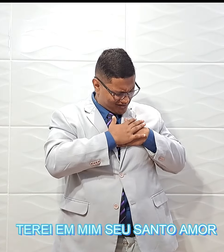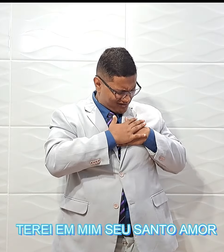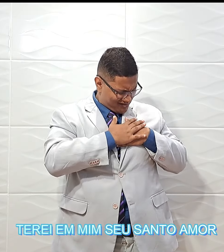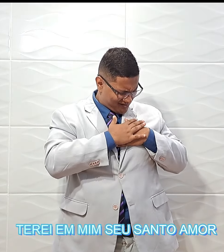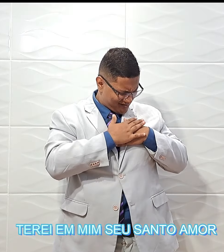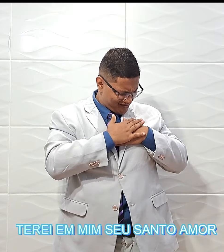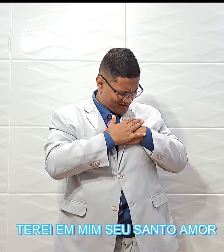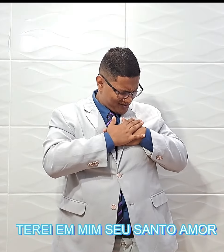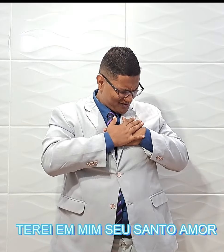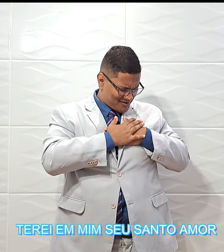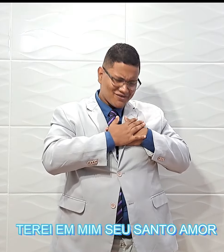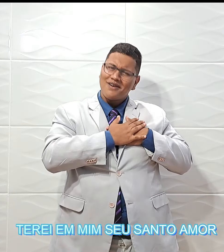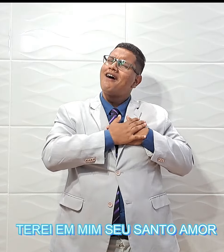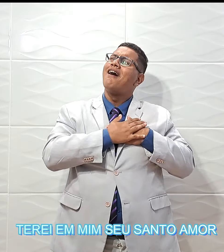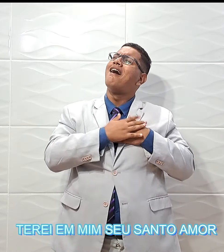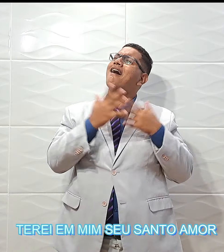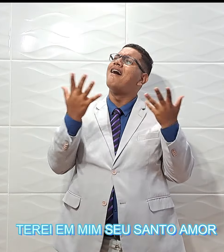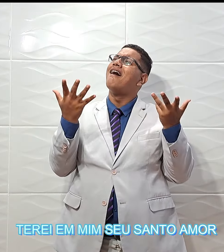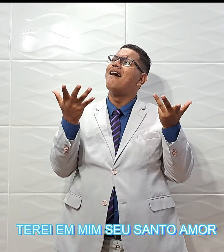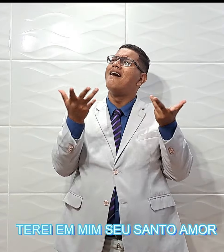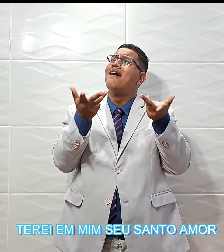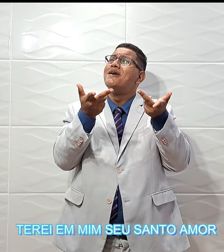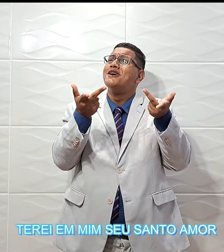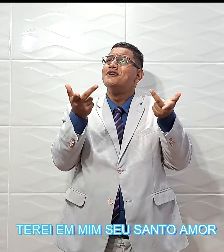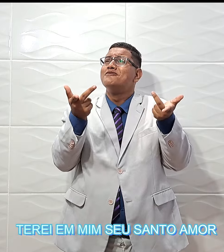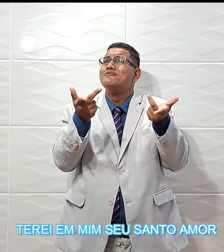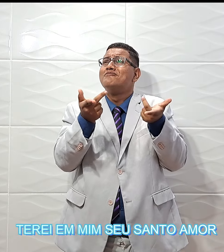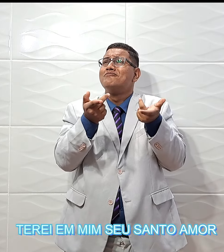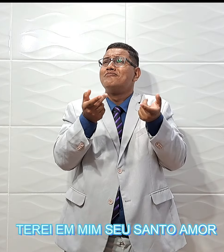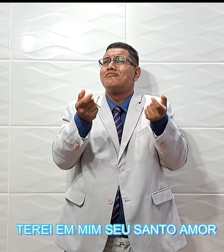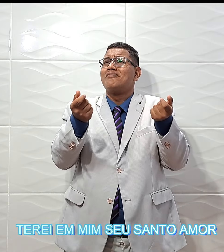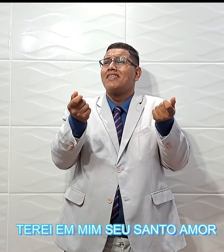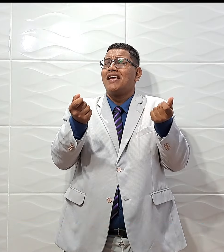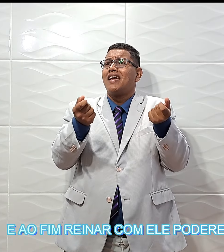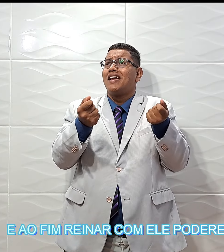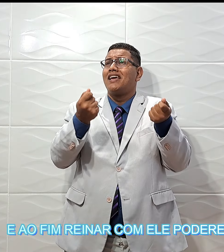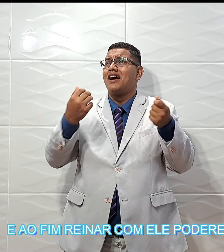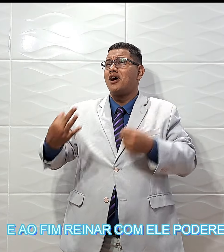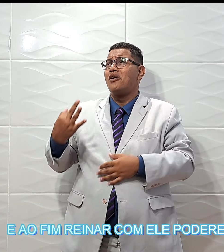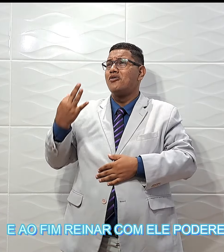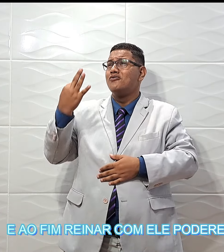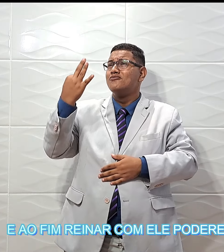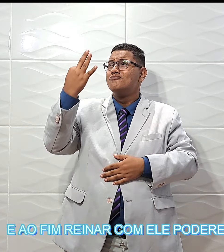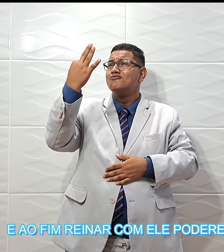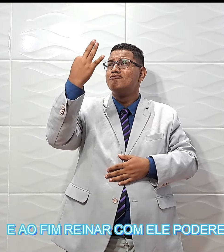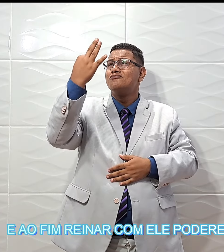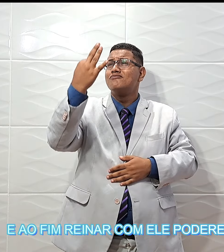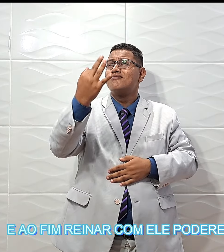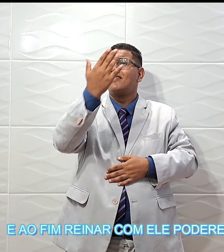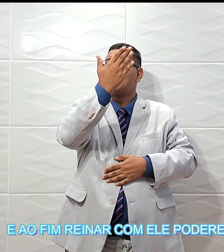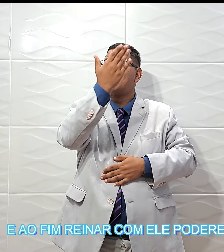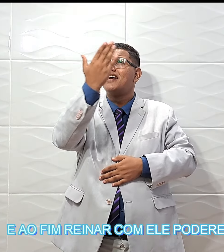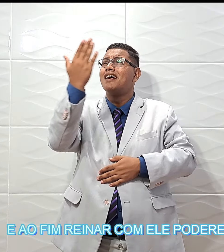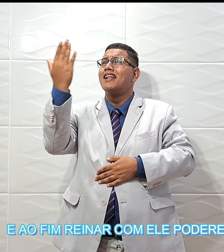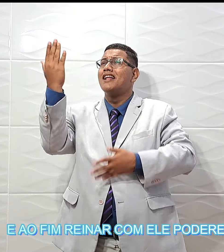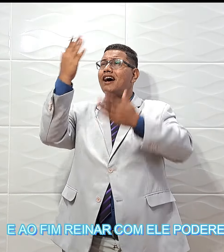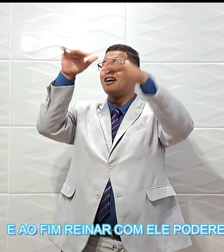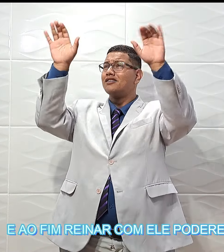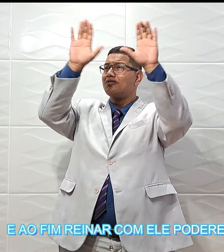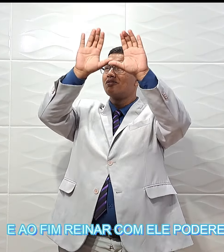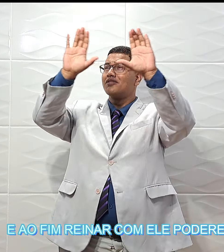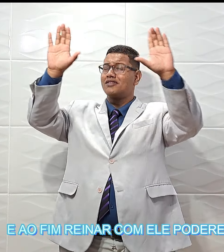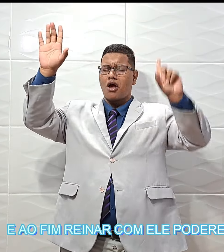em Jesus, meu Senhor E ao fim do